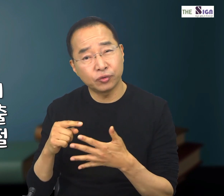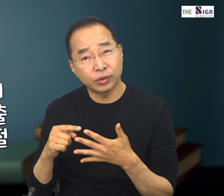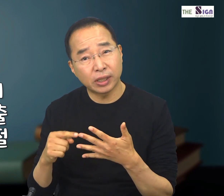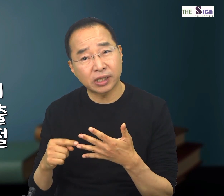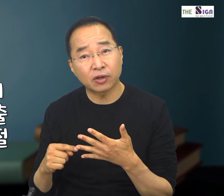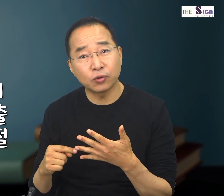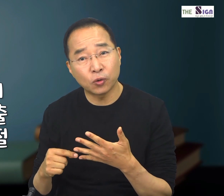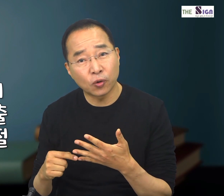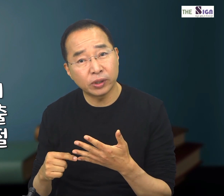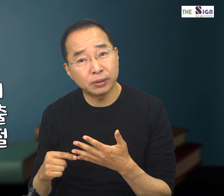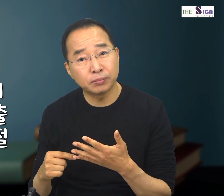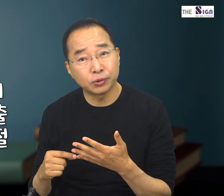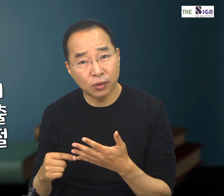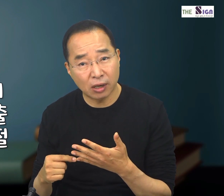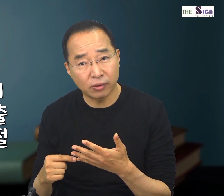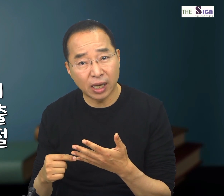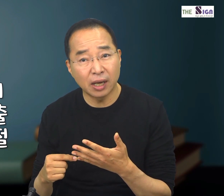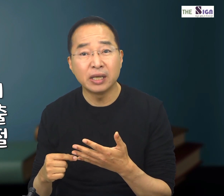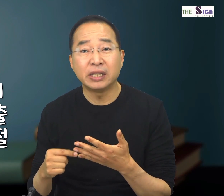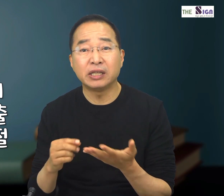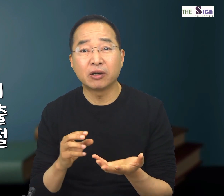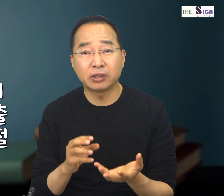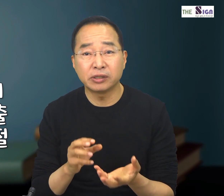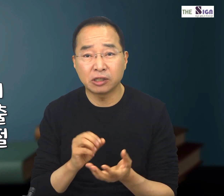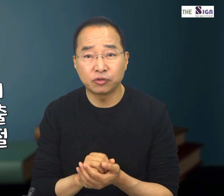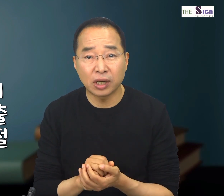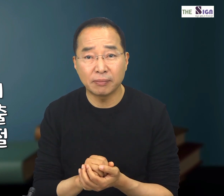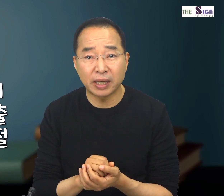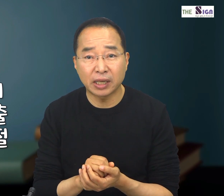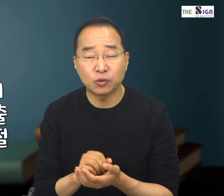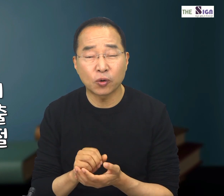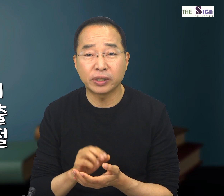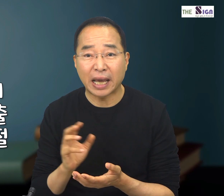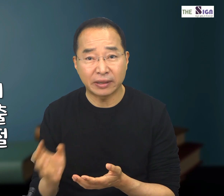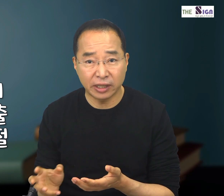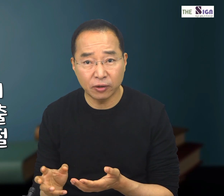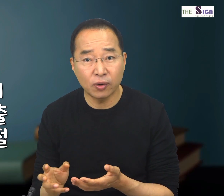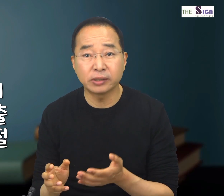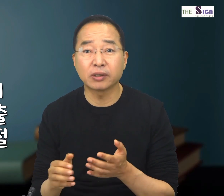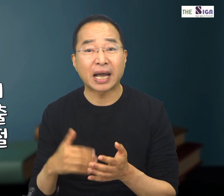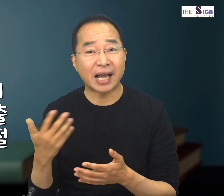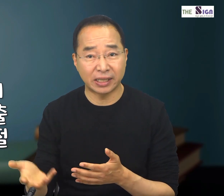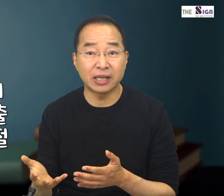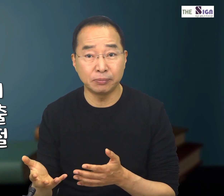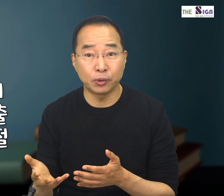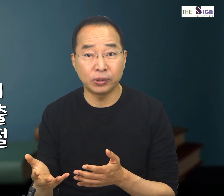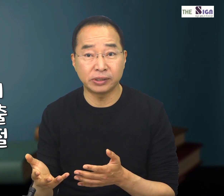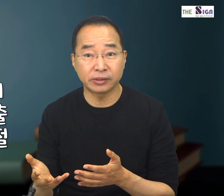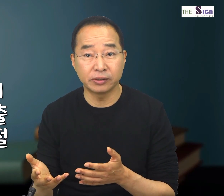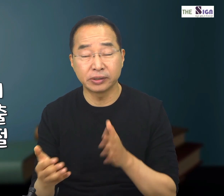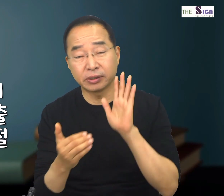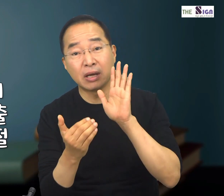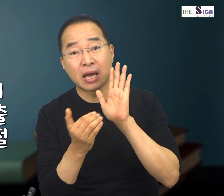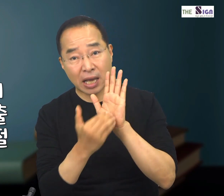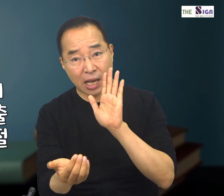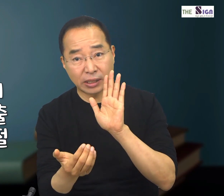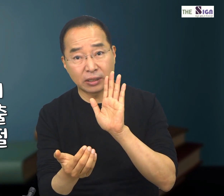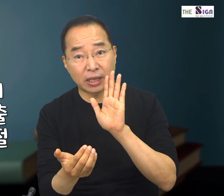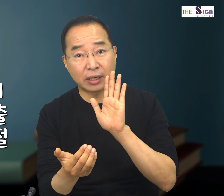서류의 자격 요건이 부족하거나 이거를 제출할 만한 요건이 안 돼요 해서 각하되는 표현이 있어요. 그래서 각하된다 할 때